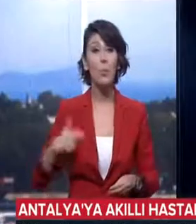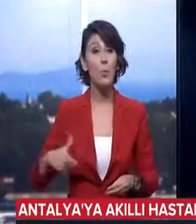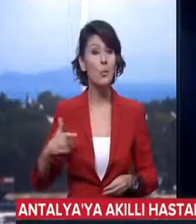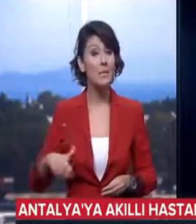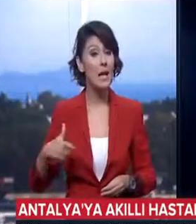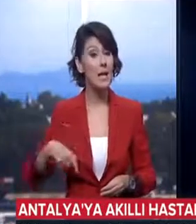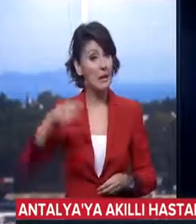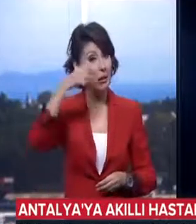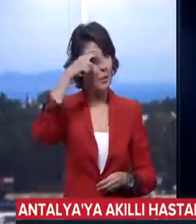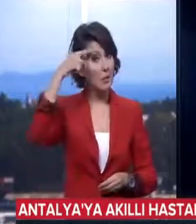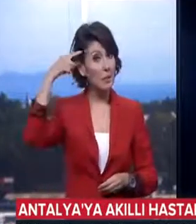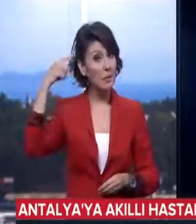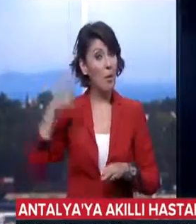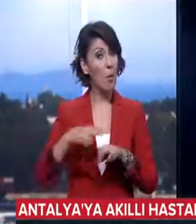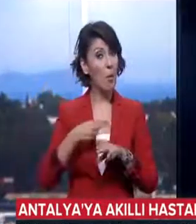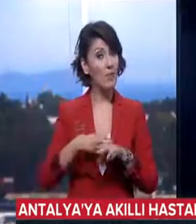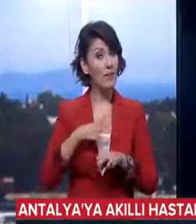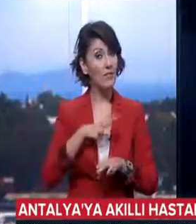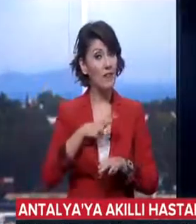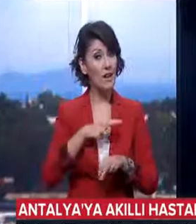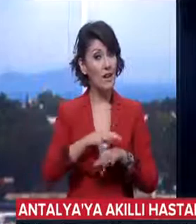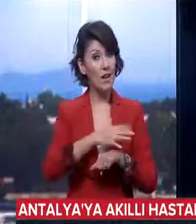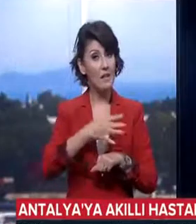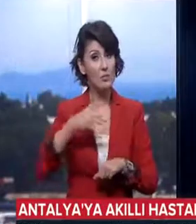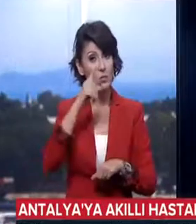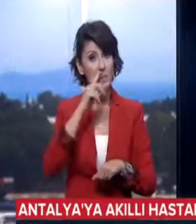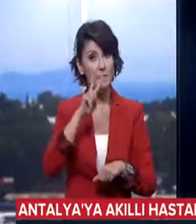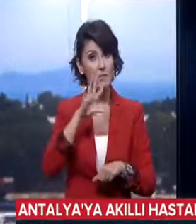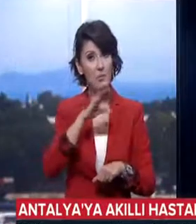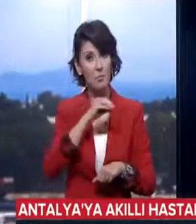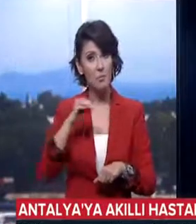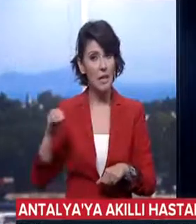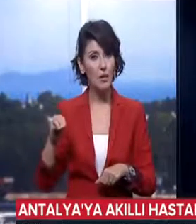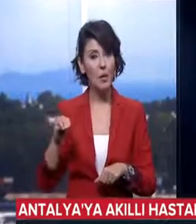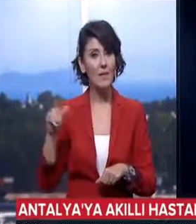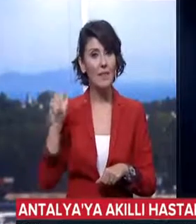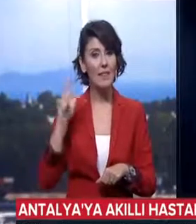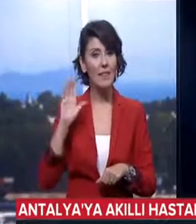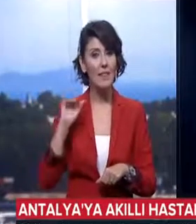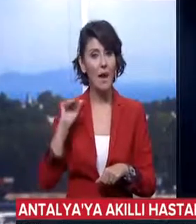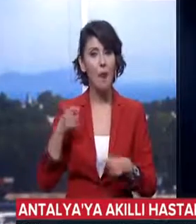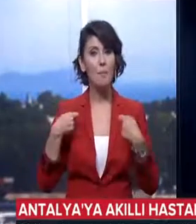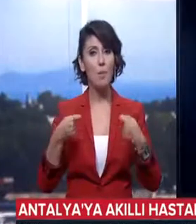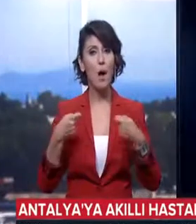ve imkanlarıyla örnek olan hastane 125 milyon liraya mal oldu.